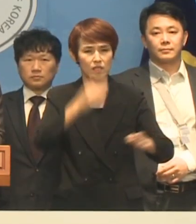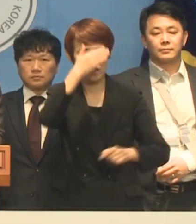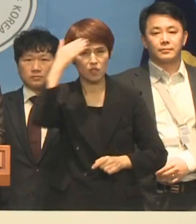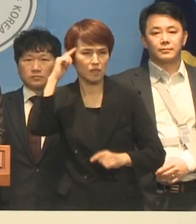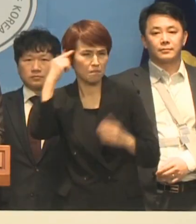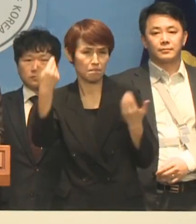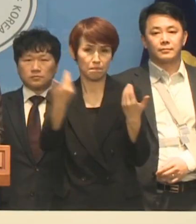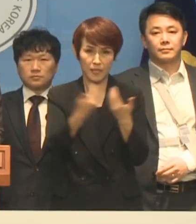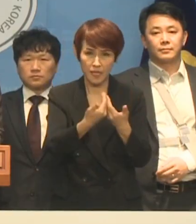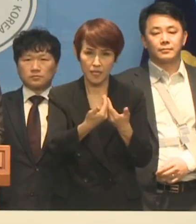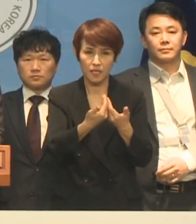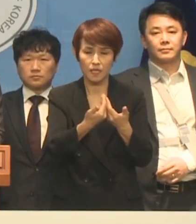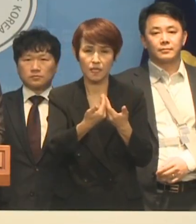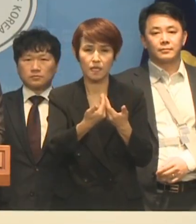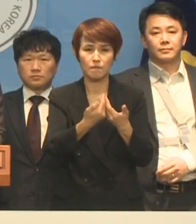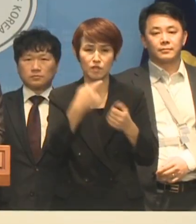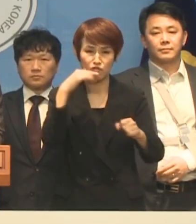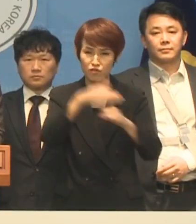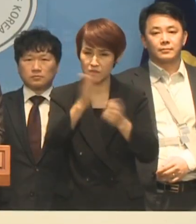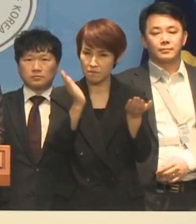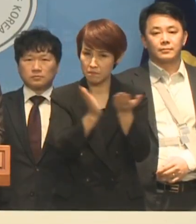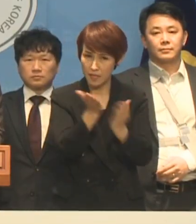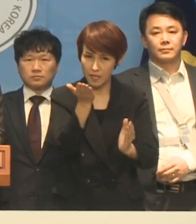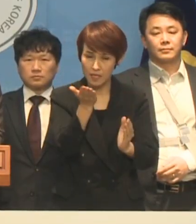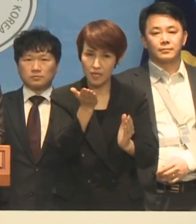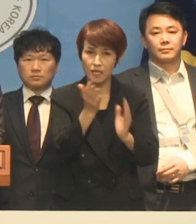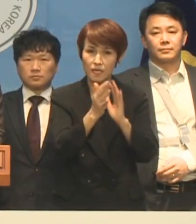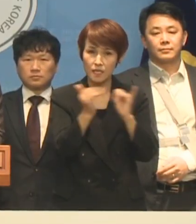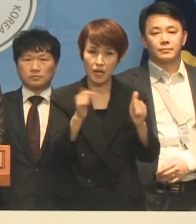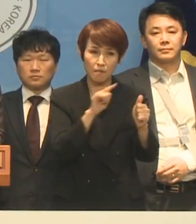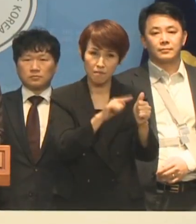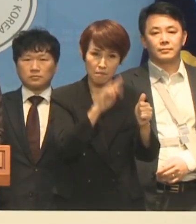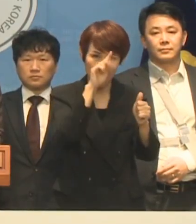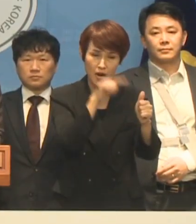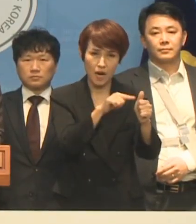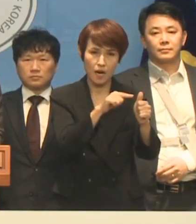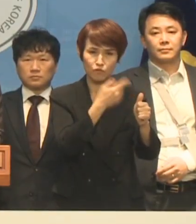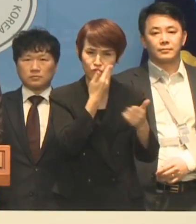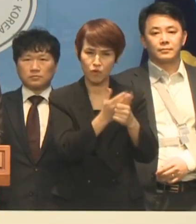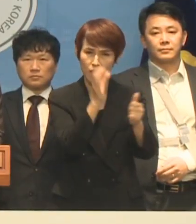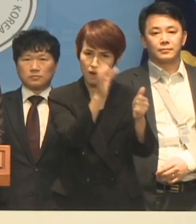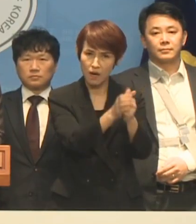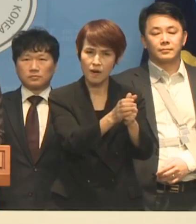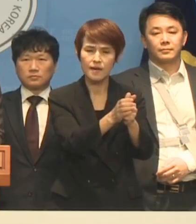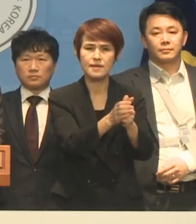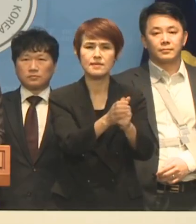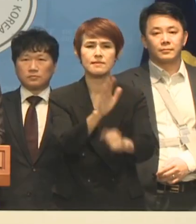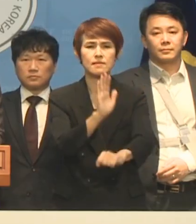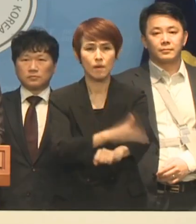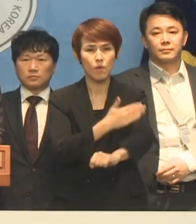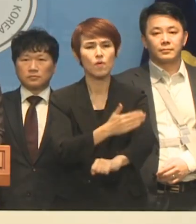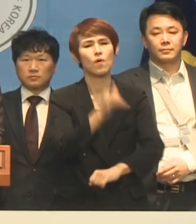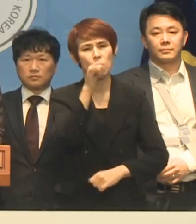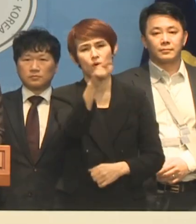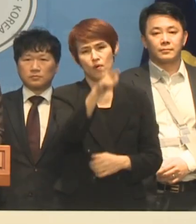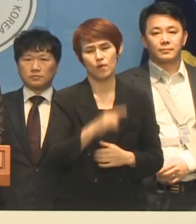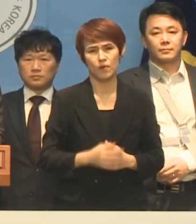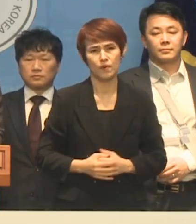반청년적, 반민주적 사고를 가진 인사를 중책에 앉힌 책임을 피할 수